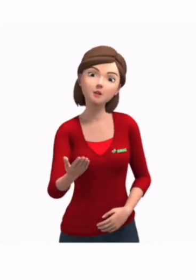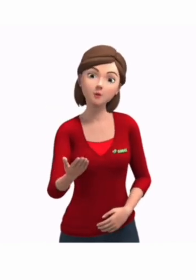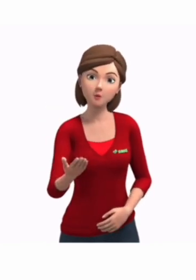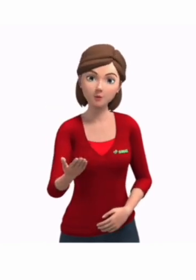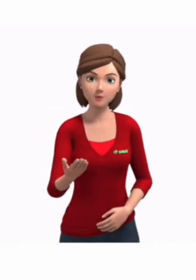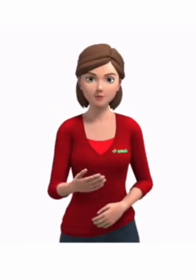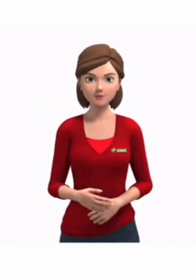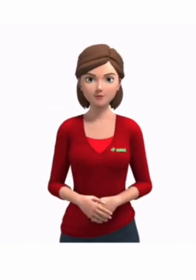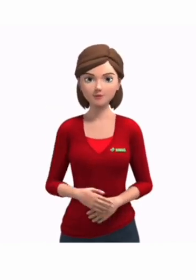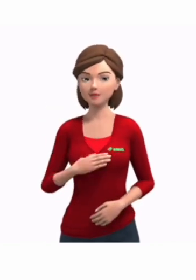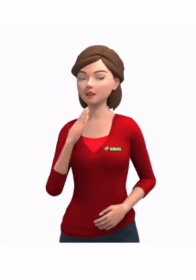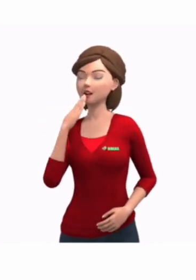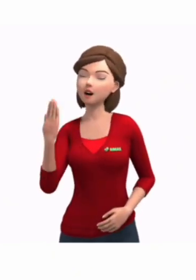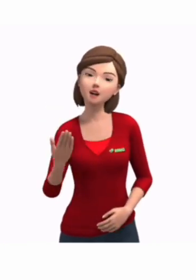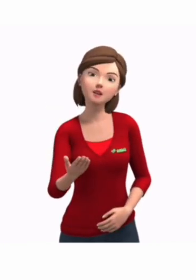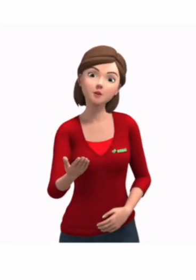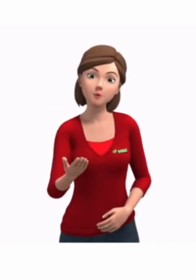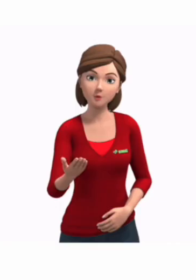donc